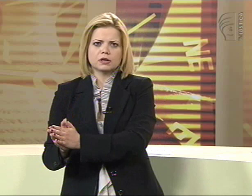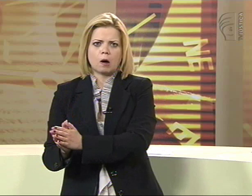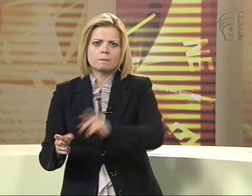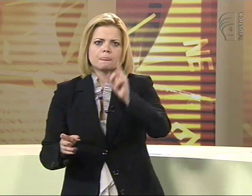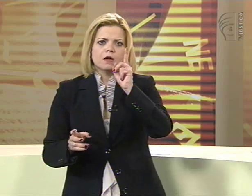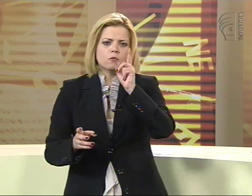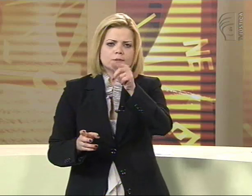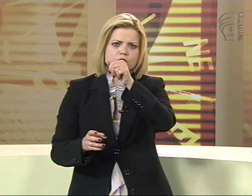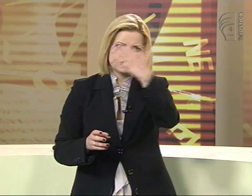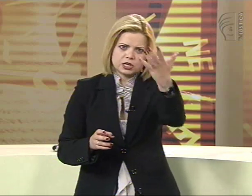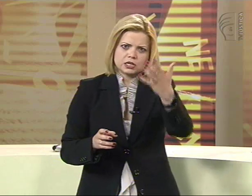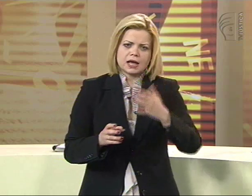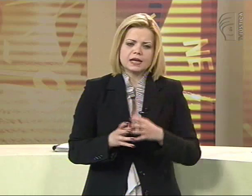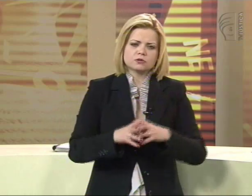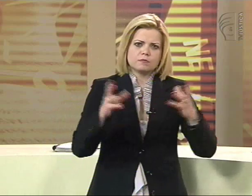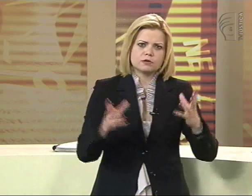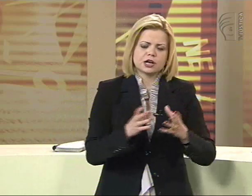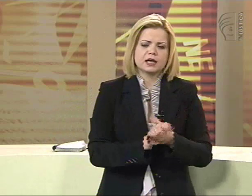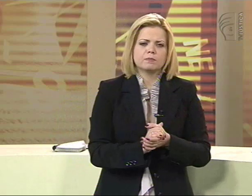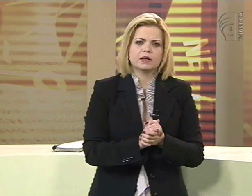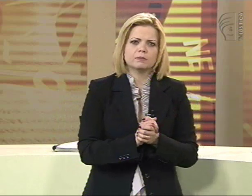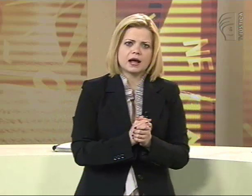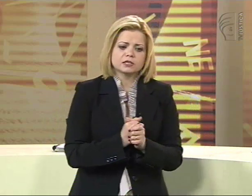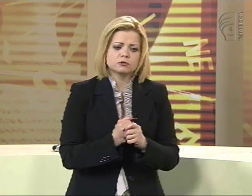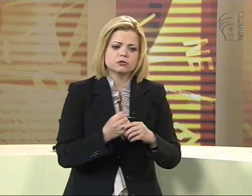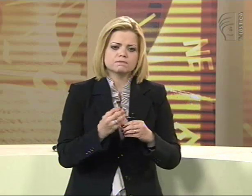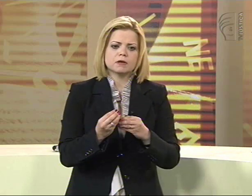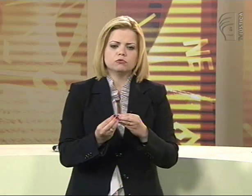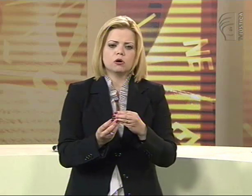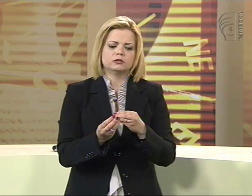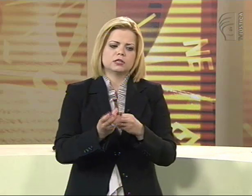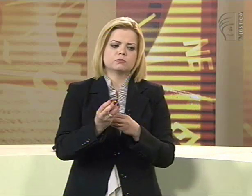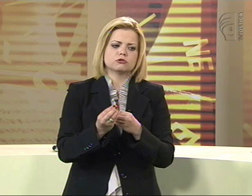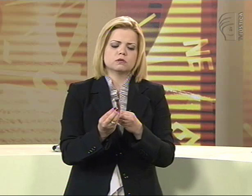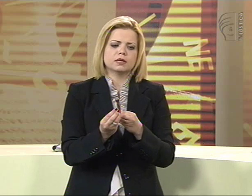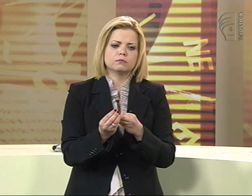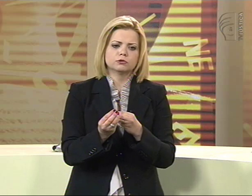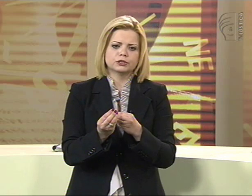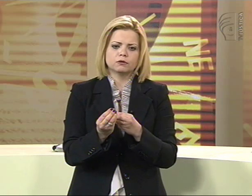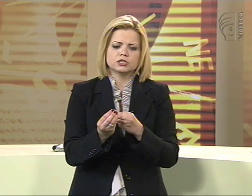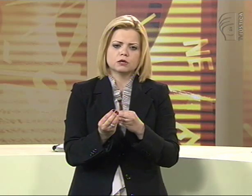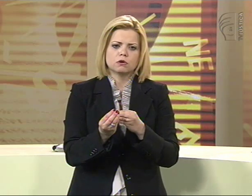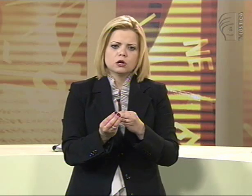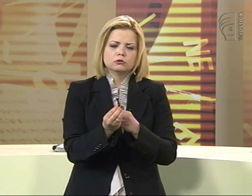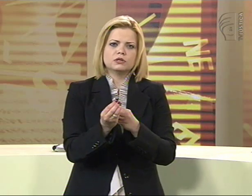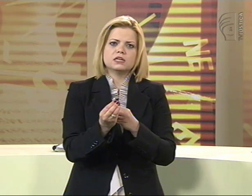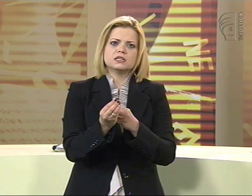profissional. Uma dúvida, já esclareço, abro uma janela aí para lembrar. As pessoas, eu noto que as pessoas não têm muita noção do que